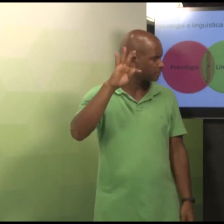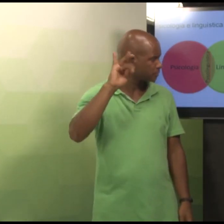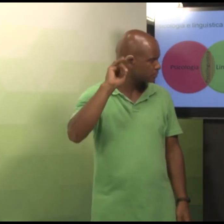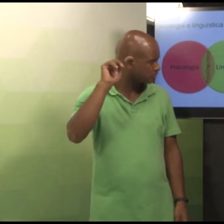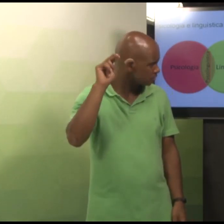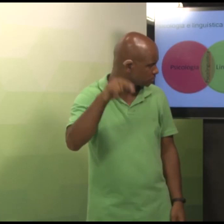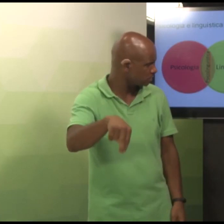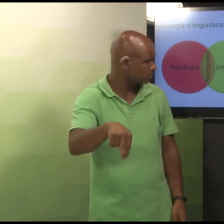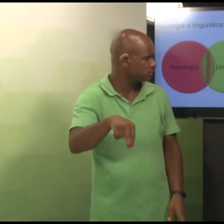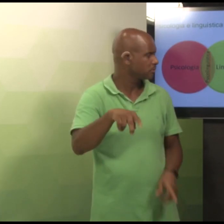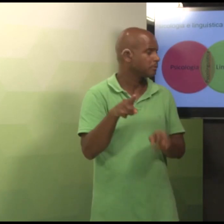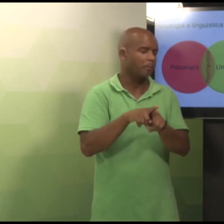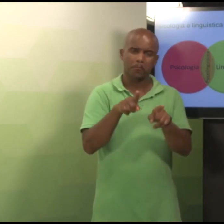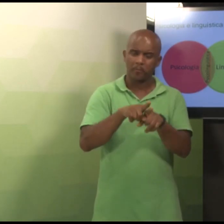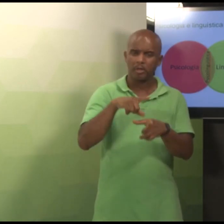Lilo, Martin.